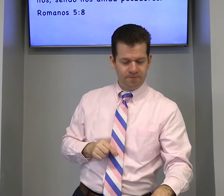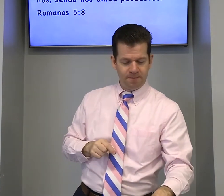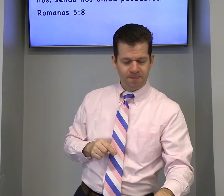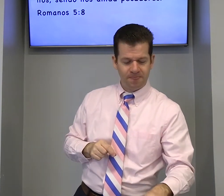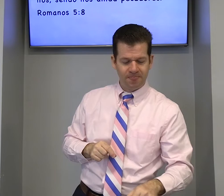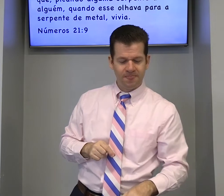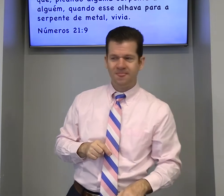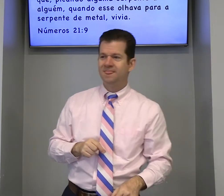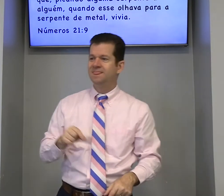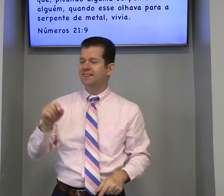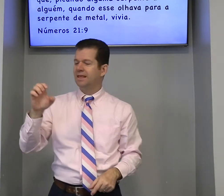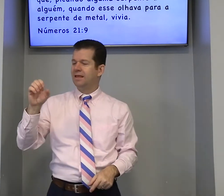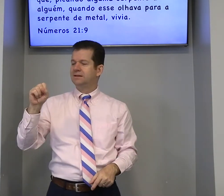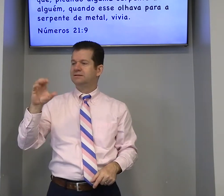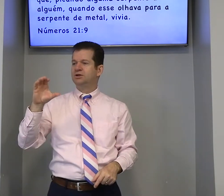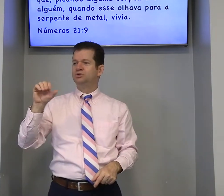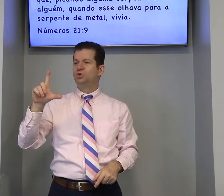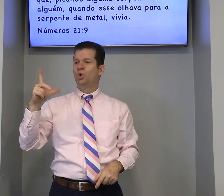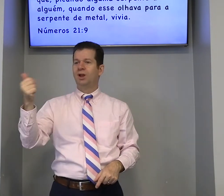Quarto, a escolha.